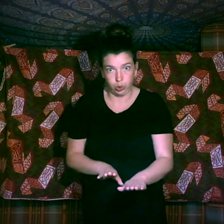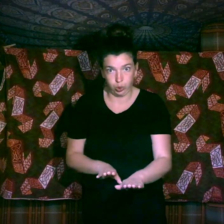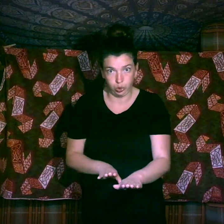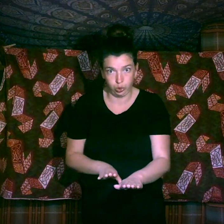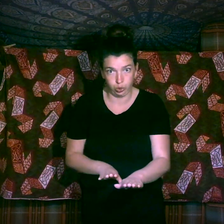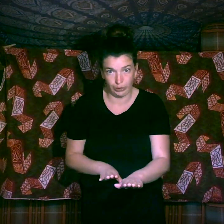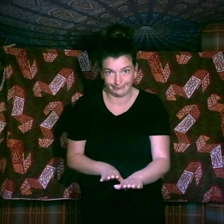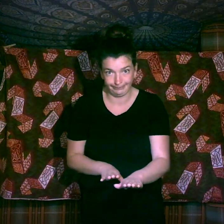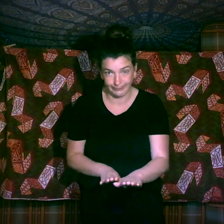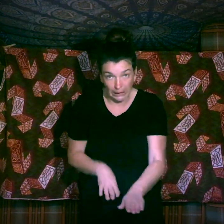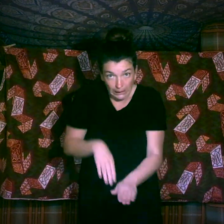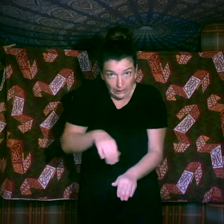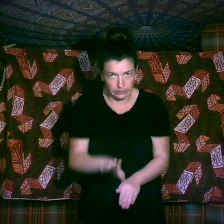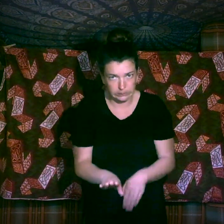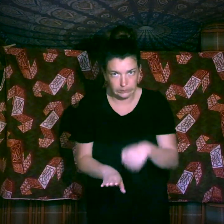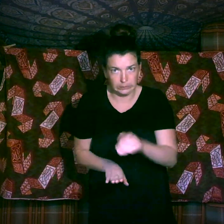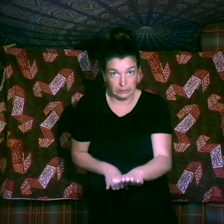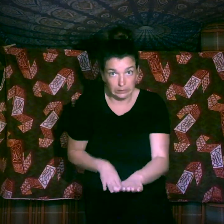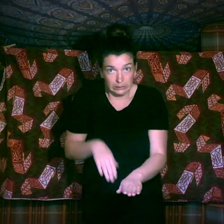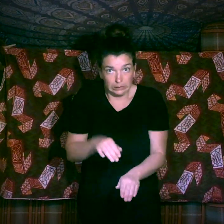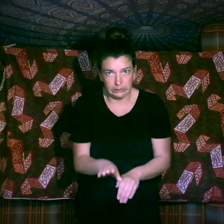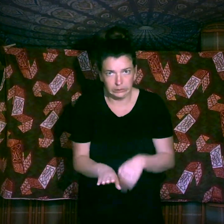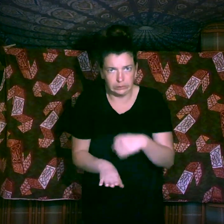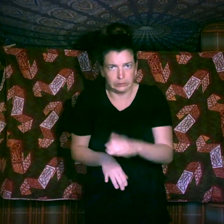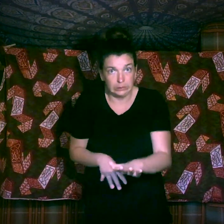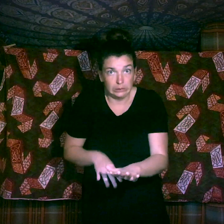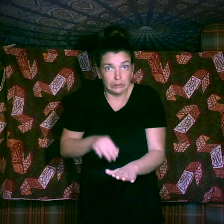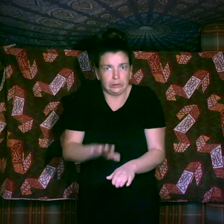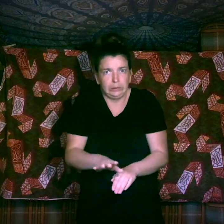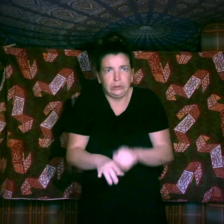Petit, peta, petit, peta,